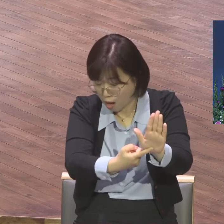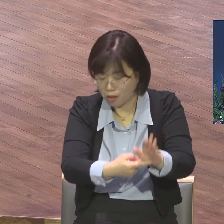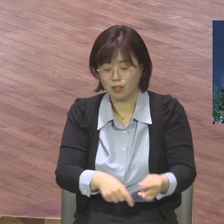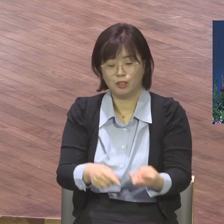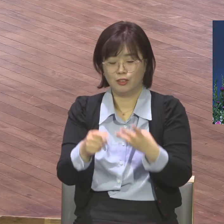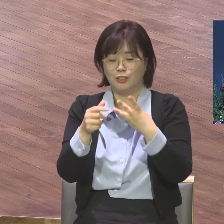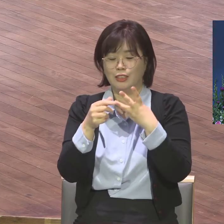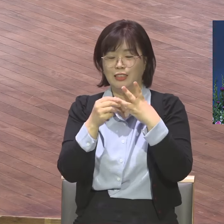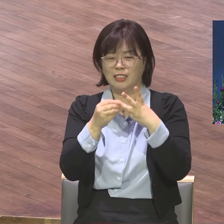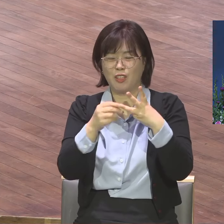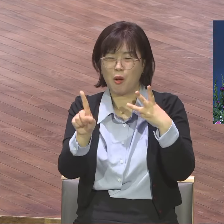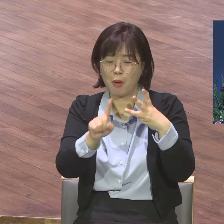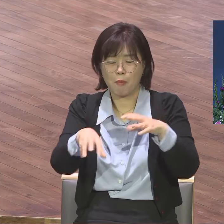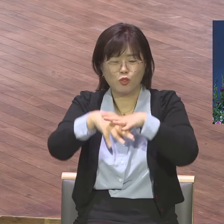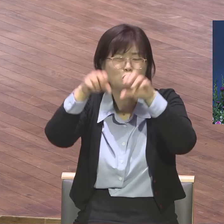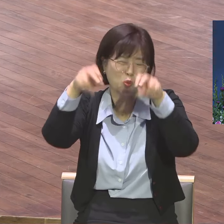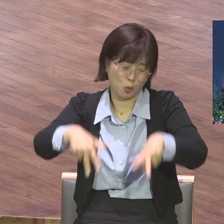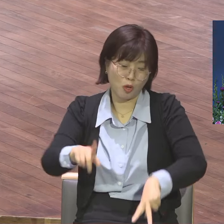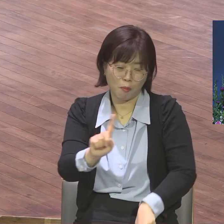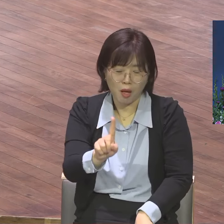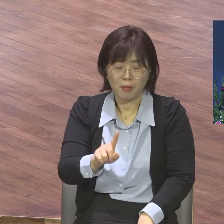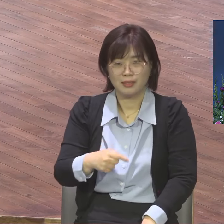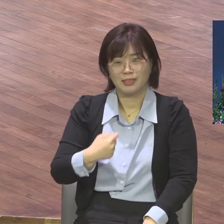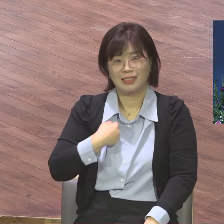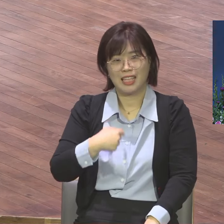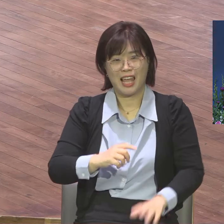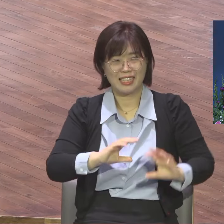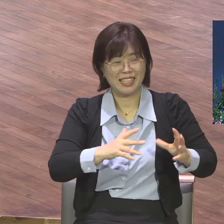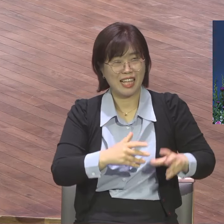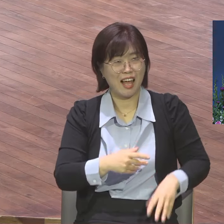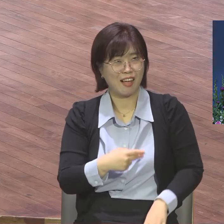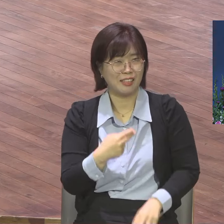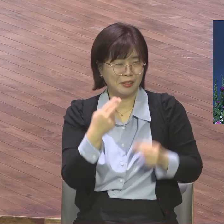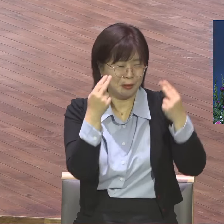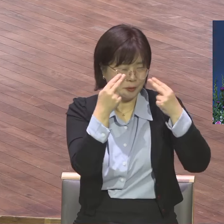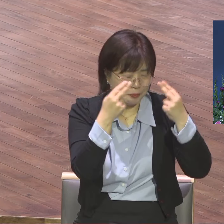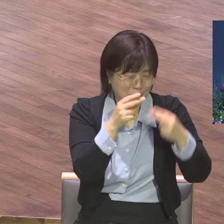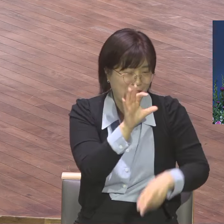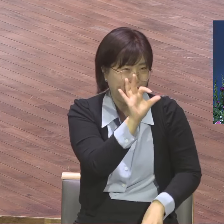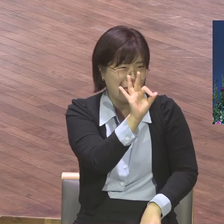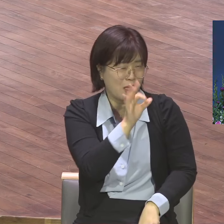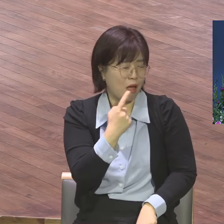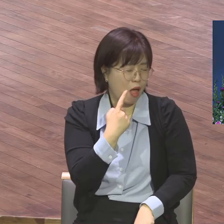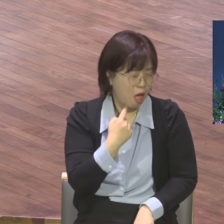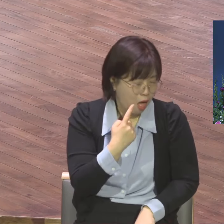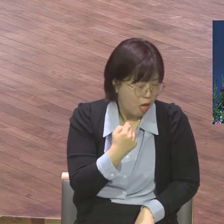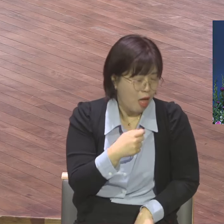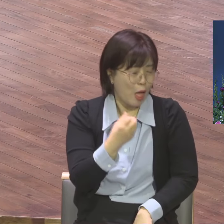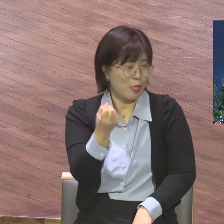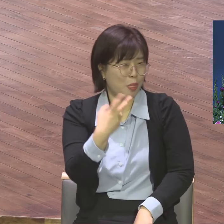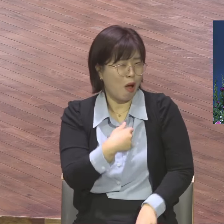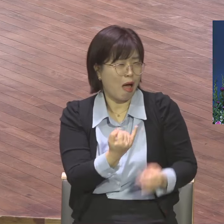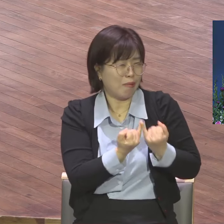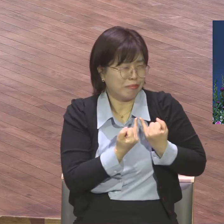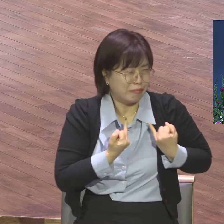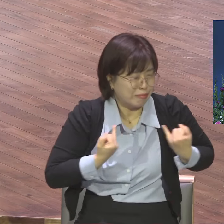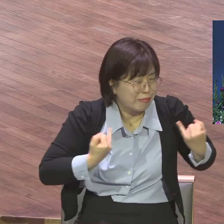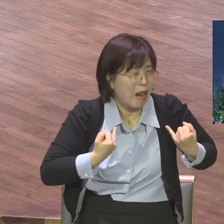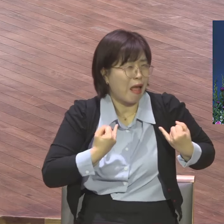명예, 육신적 쾌락 등 세상의 유혹에 빠져 실패한 삶을 살다가